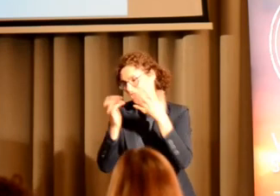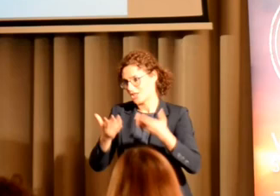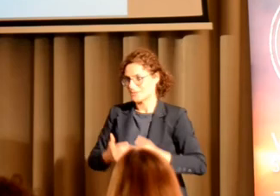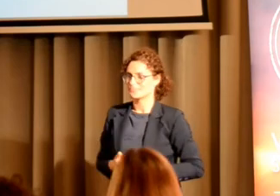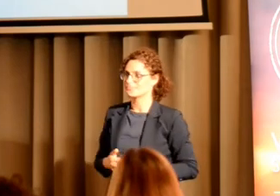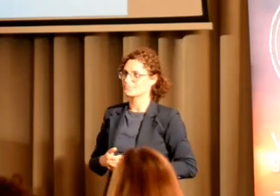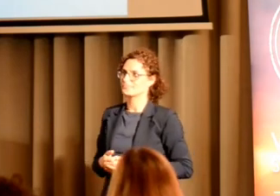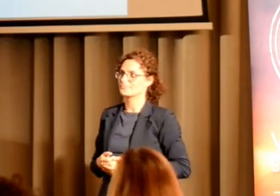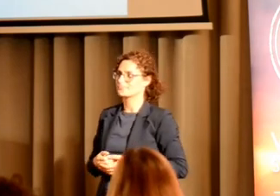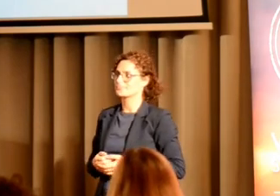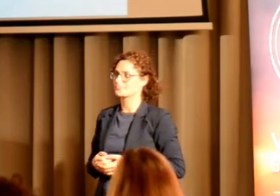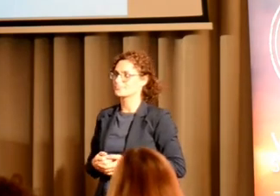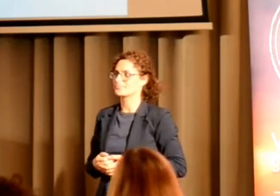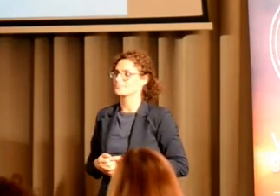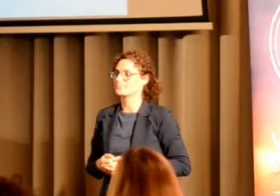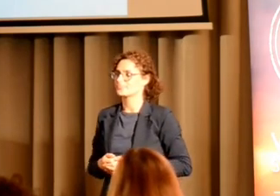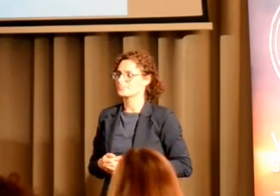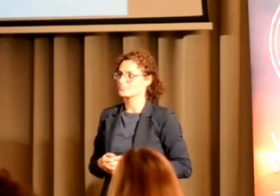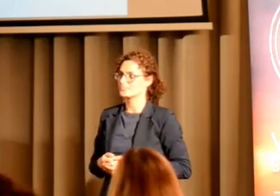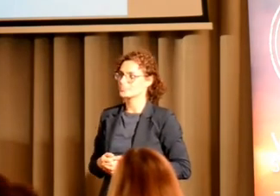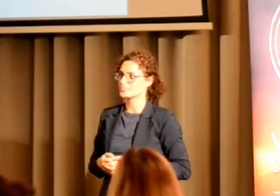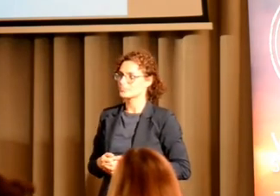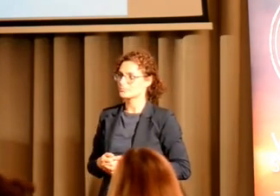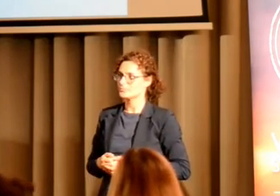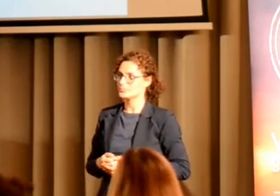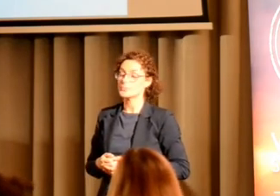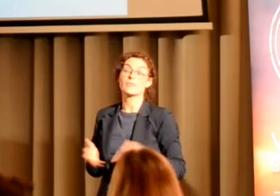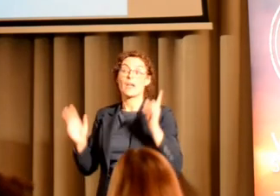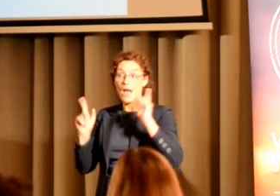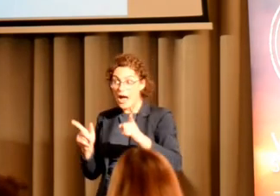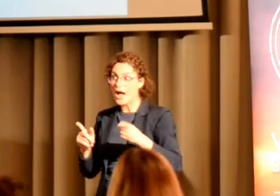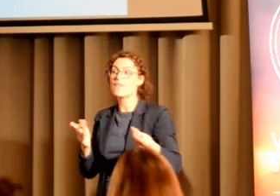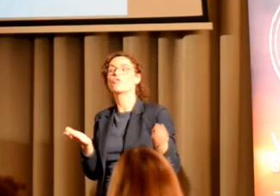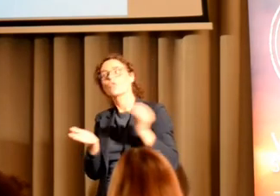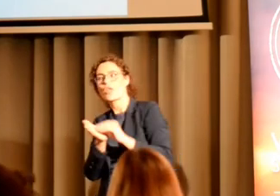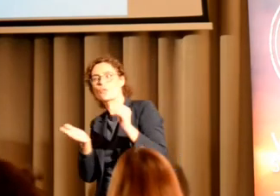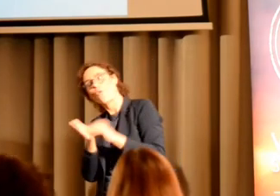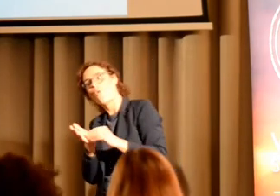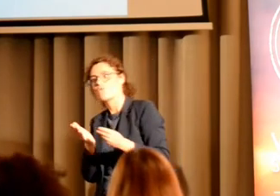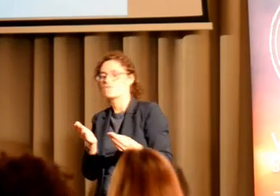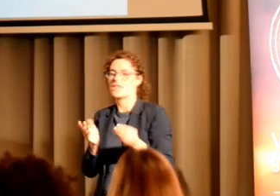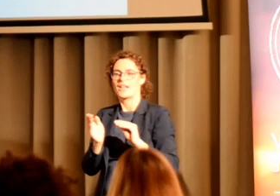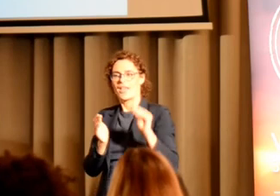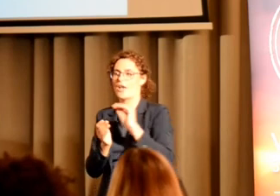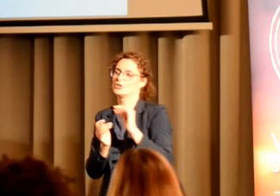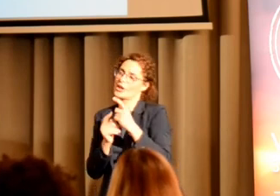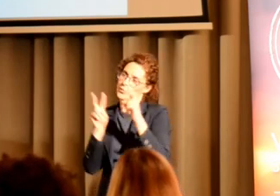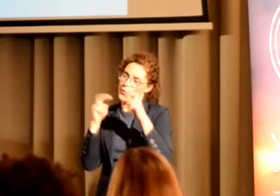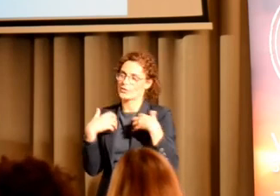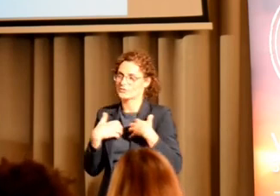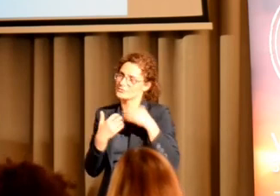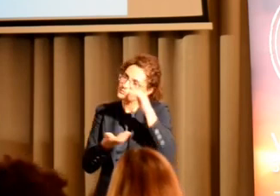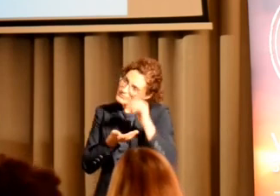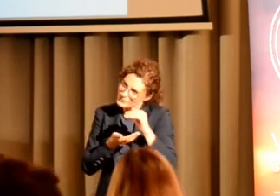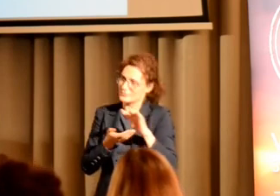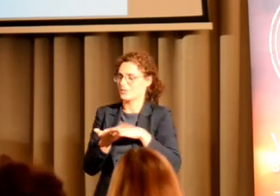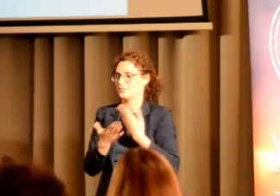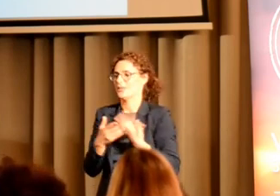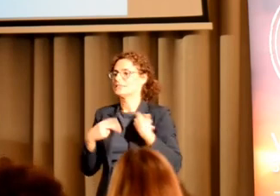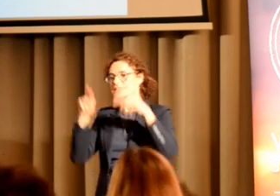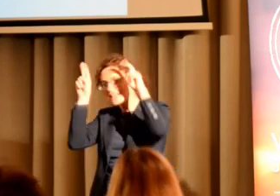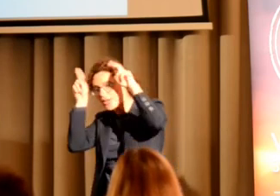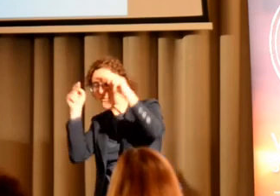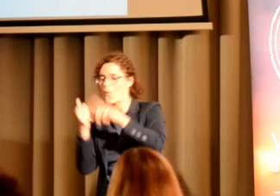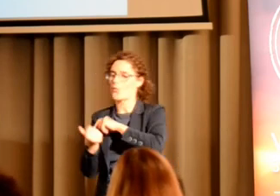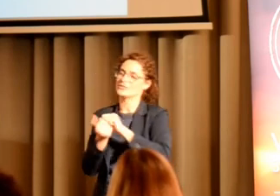porcja pożywienia dla takiej grupy rodzinnej. Ale uzupełniają te menu także mniejszymi ssakami. Jedzą oczywiście